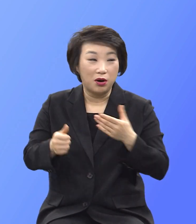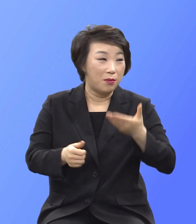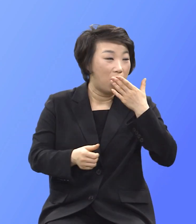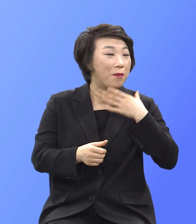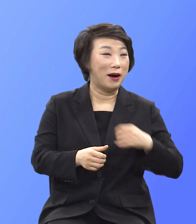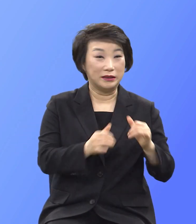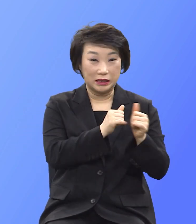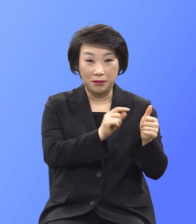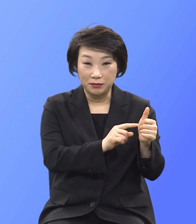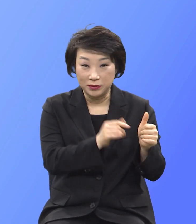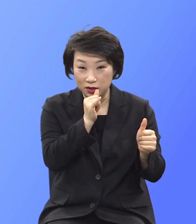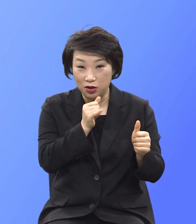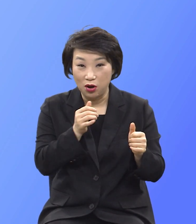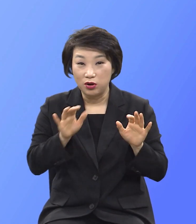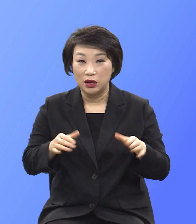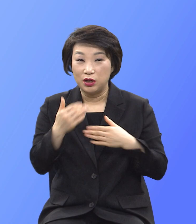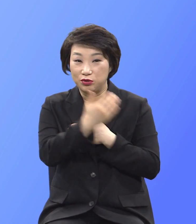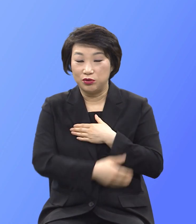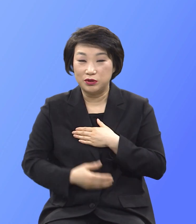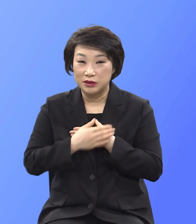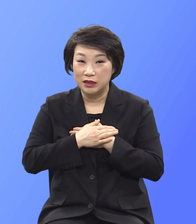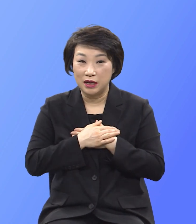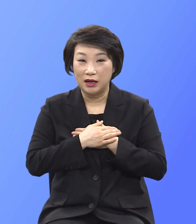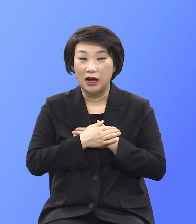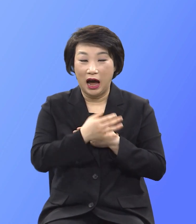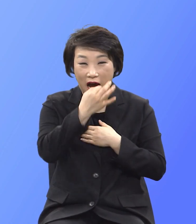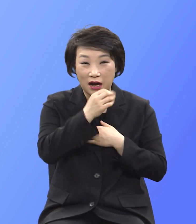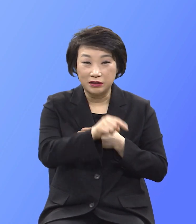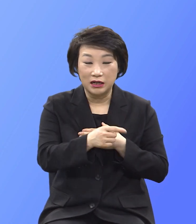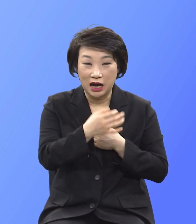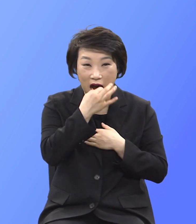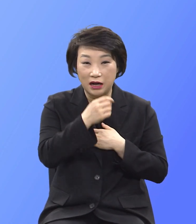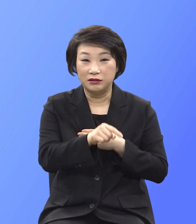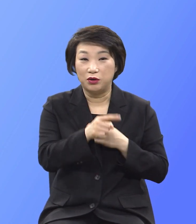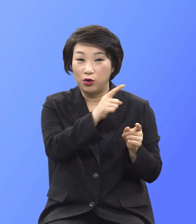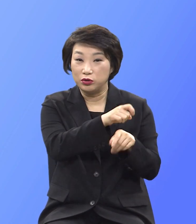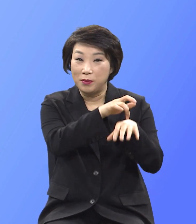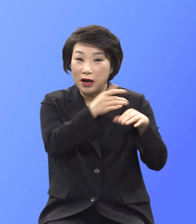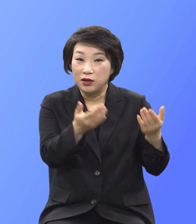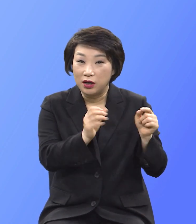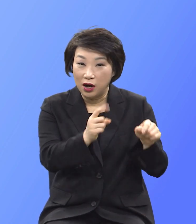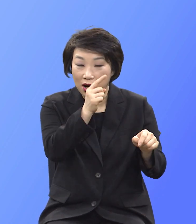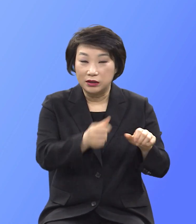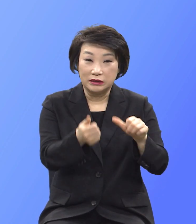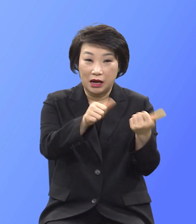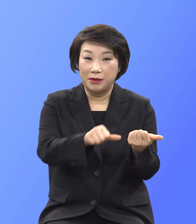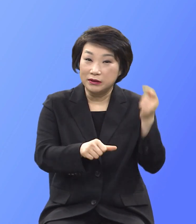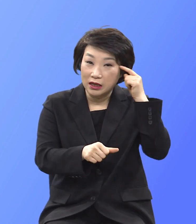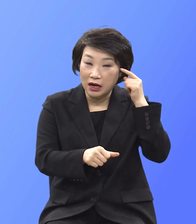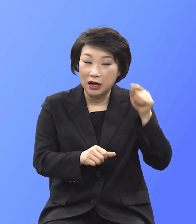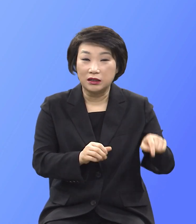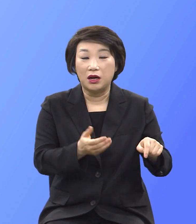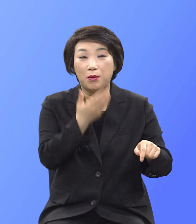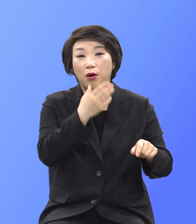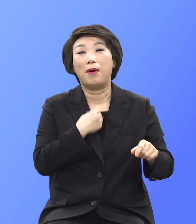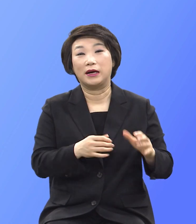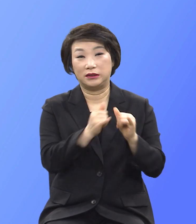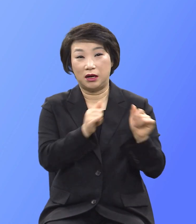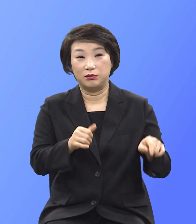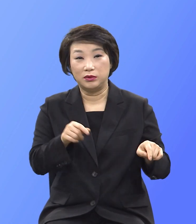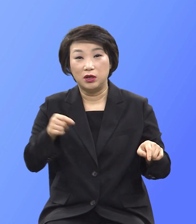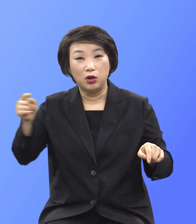마신 사람과 육신과 정욕과 마귀 역사에 의해서 사망의 생각으로 먹고 마신